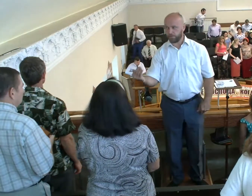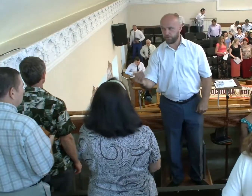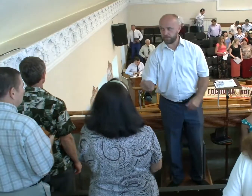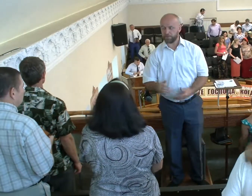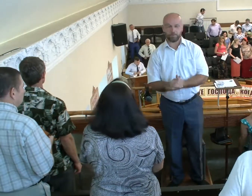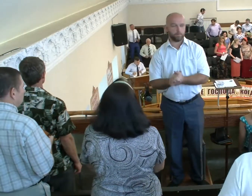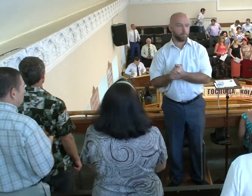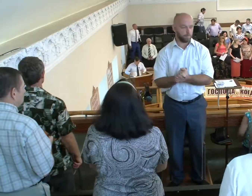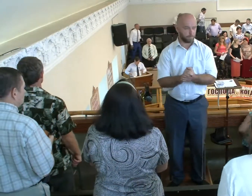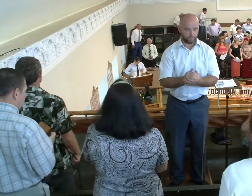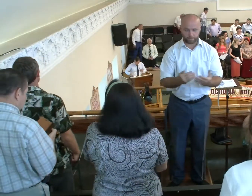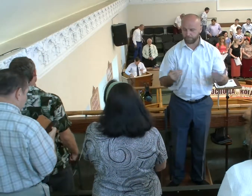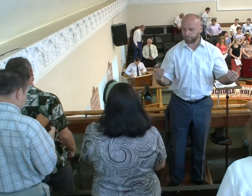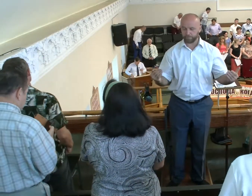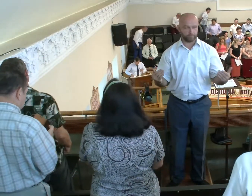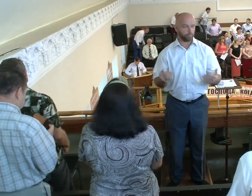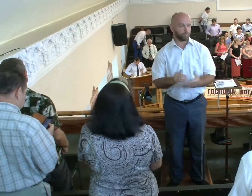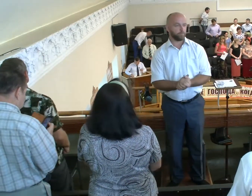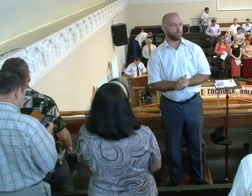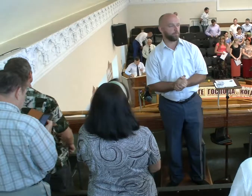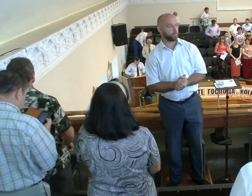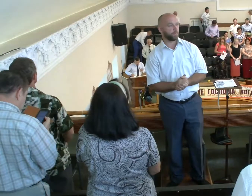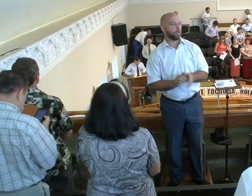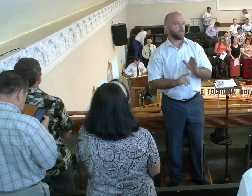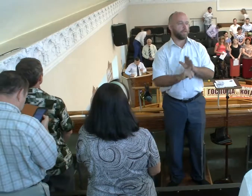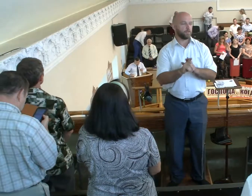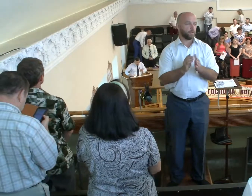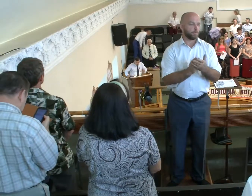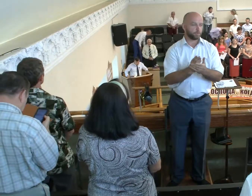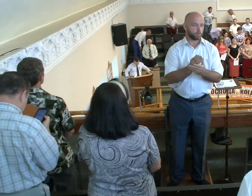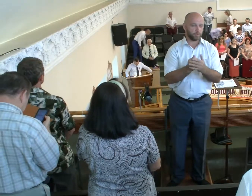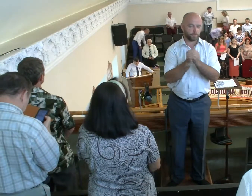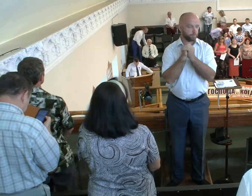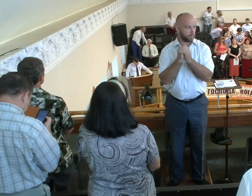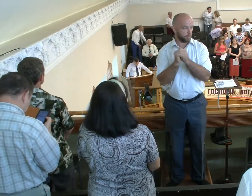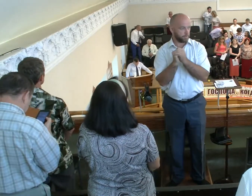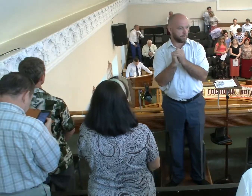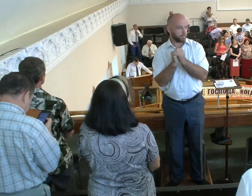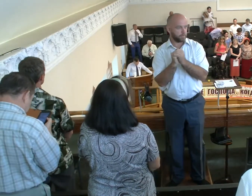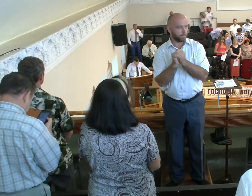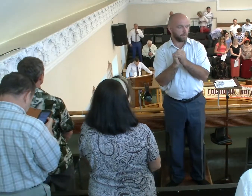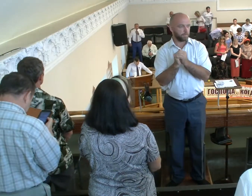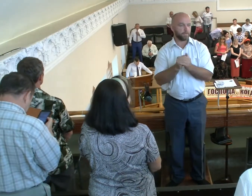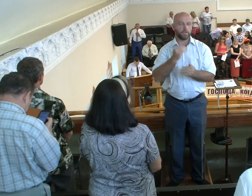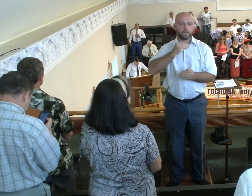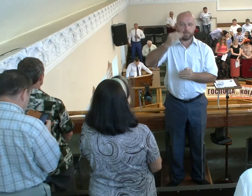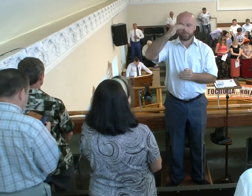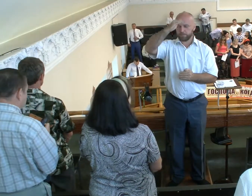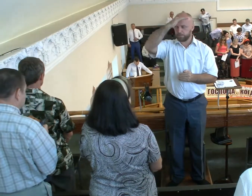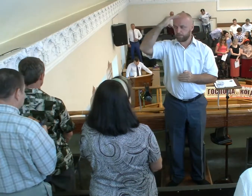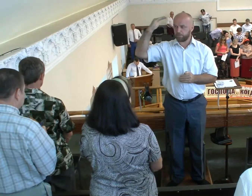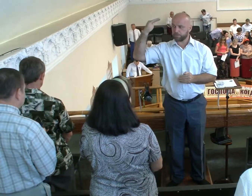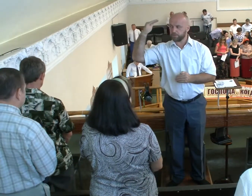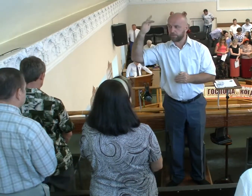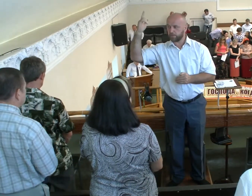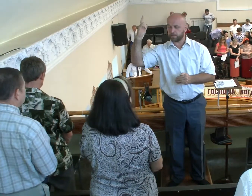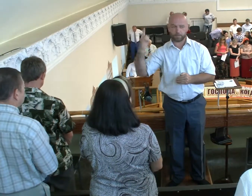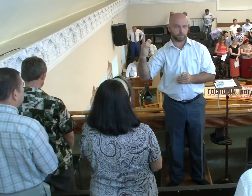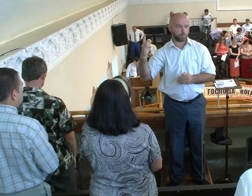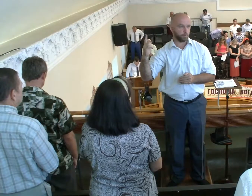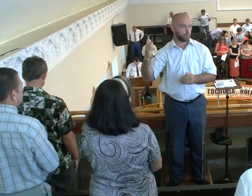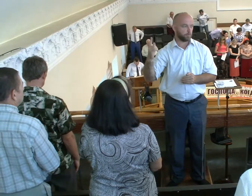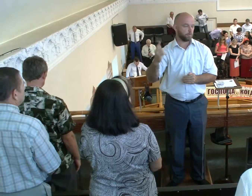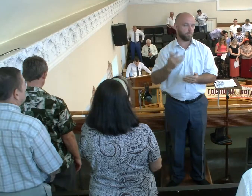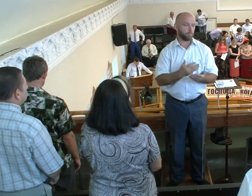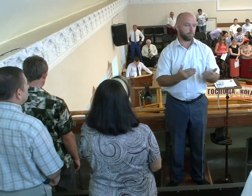Мир вам, братья и сестры. Мы начнем служение с молитвы. Отец наш Небесный, Господь наш,